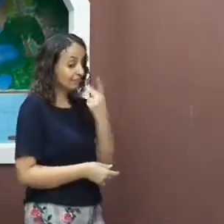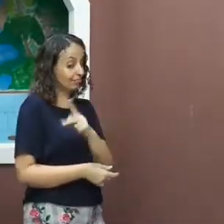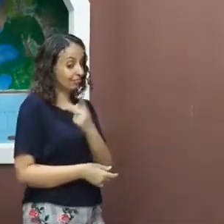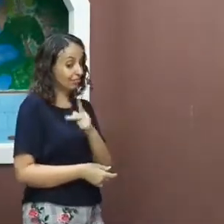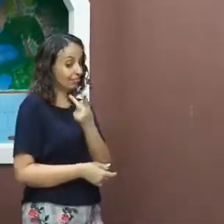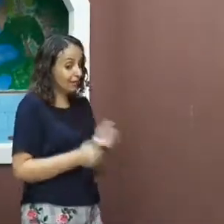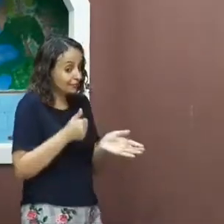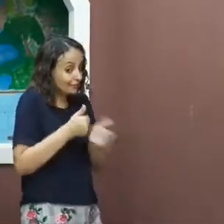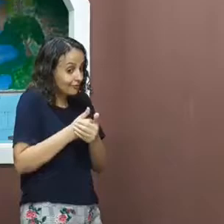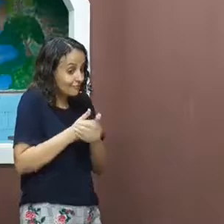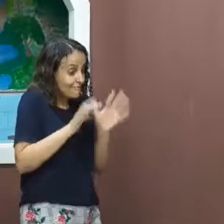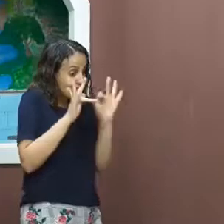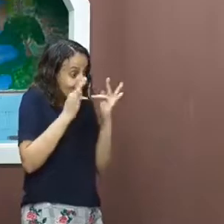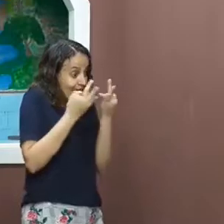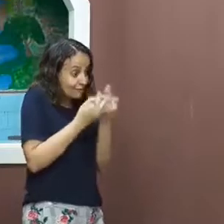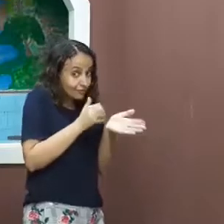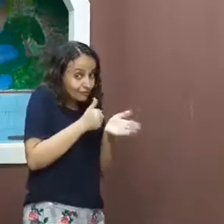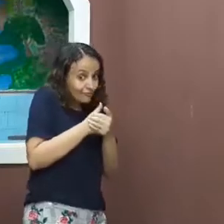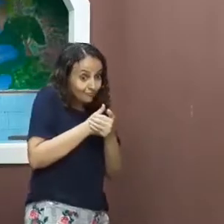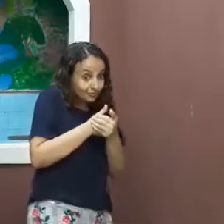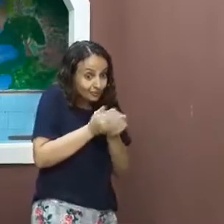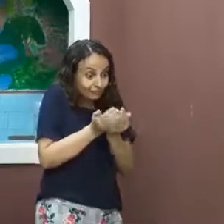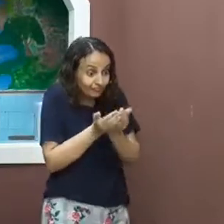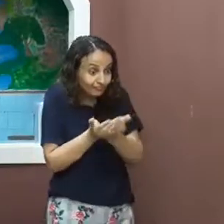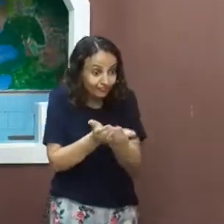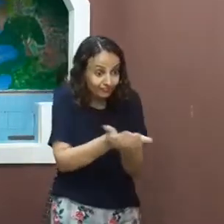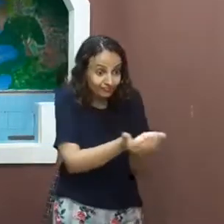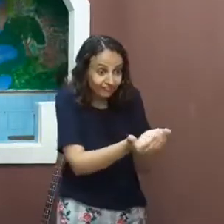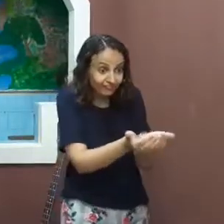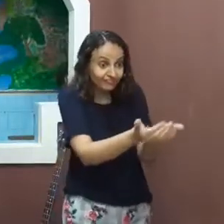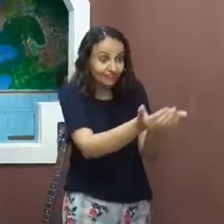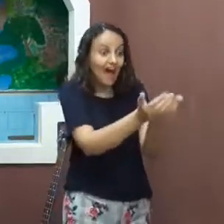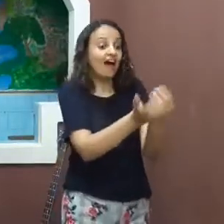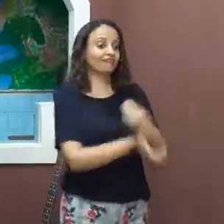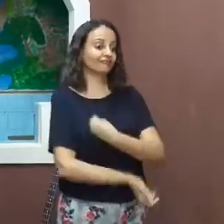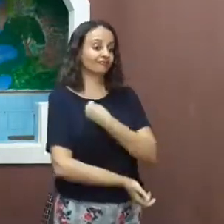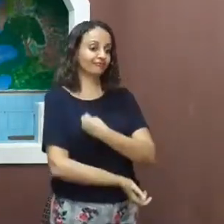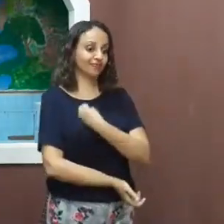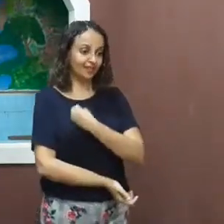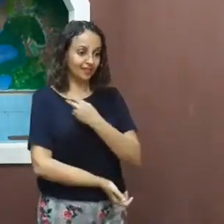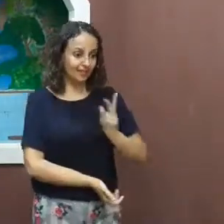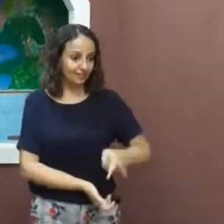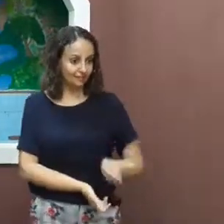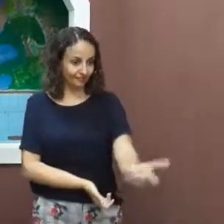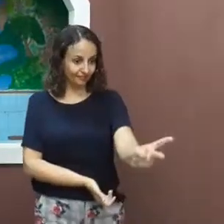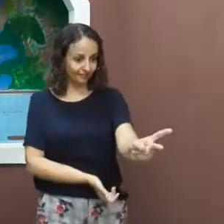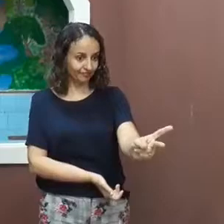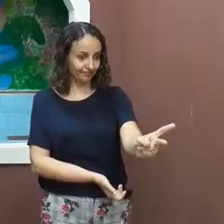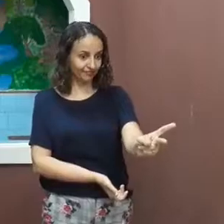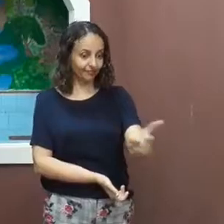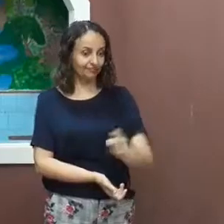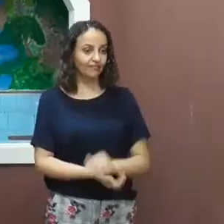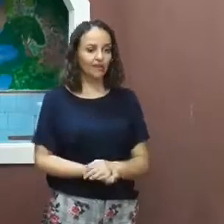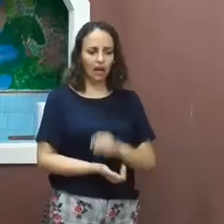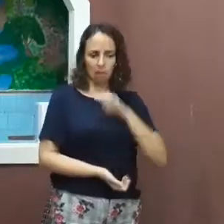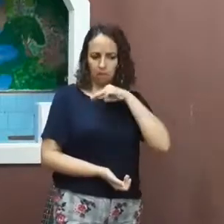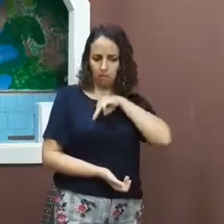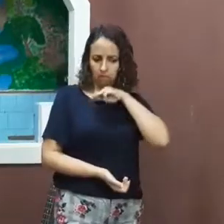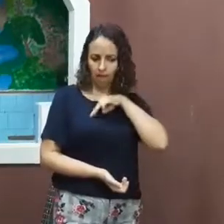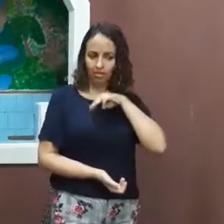toda uma estratégia de Deus para que Moisés sobrevivesse. Nós vemos que Mateus, ele